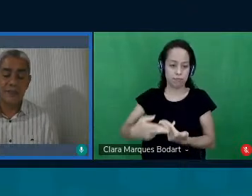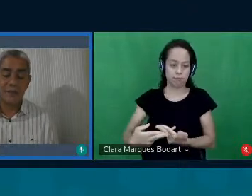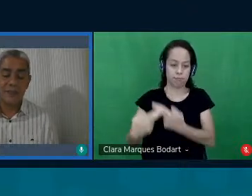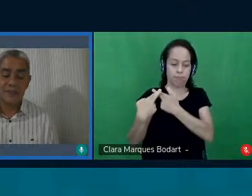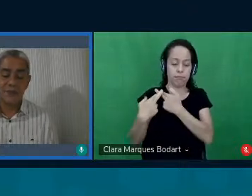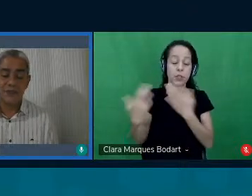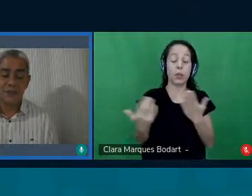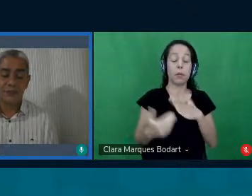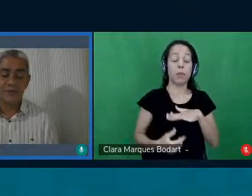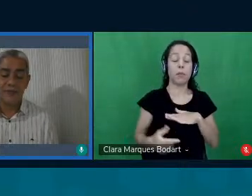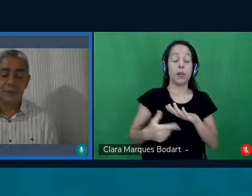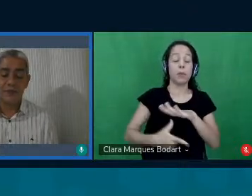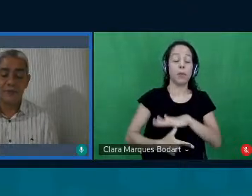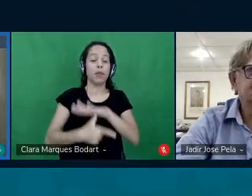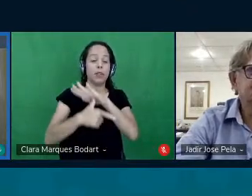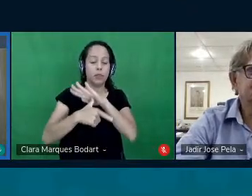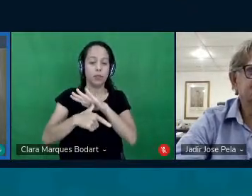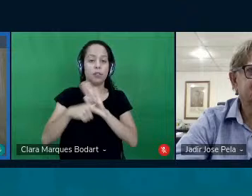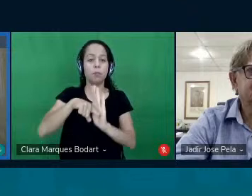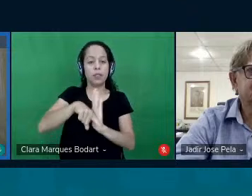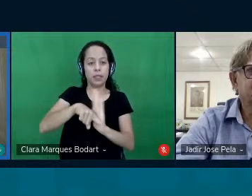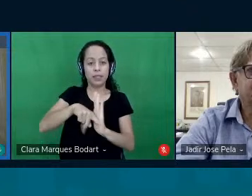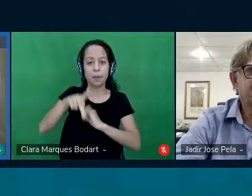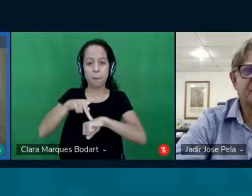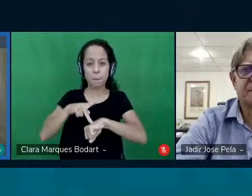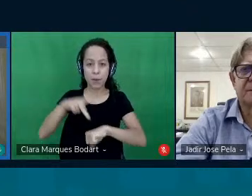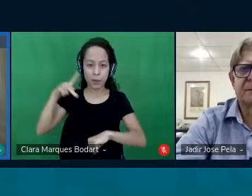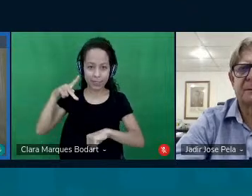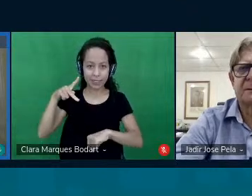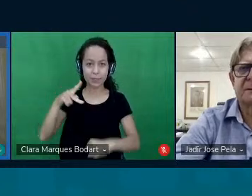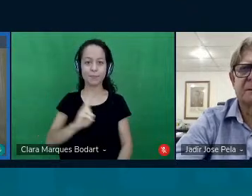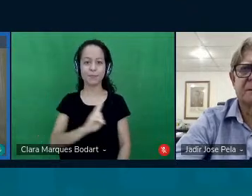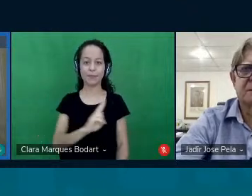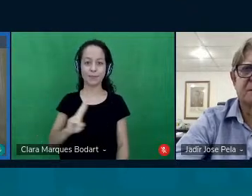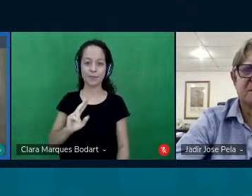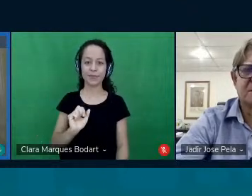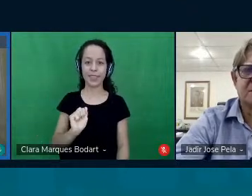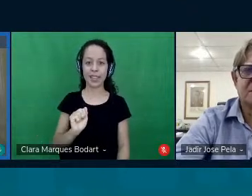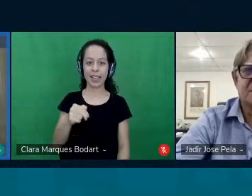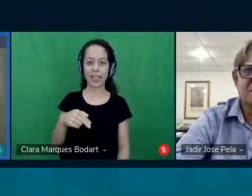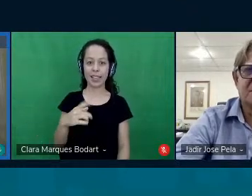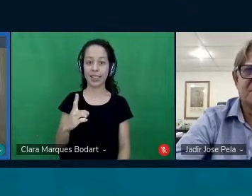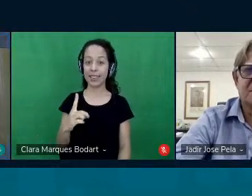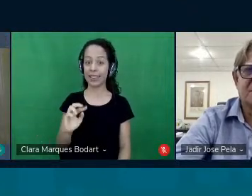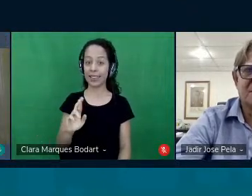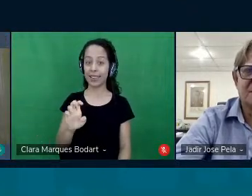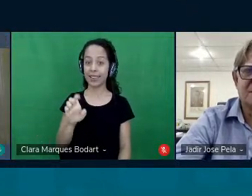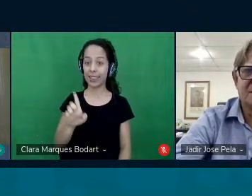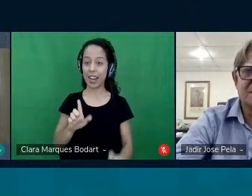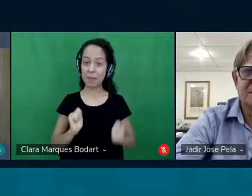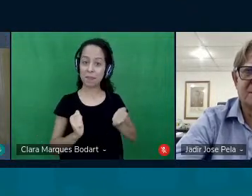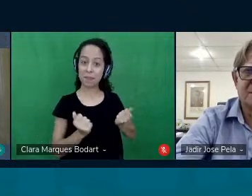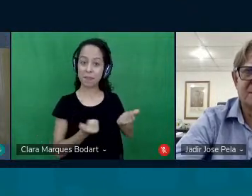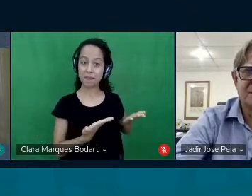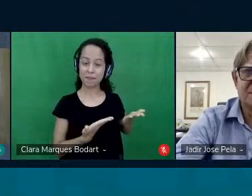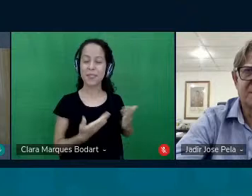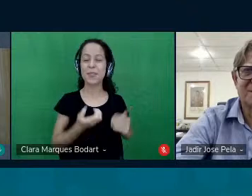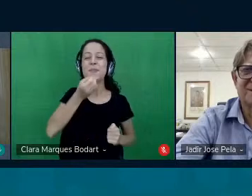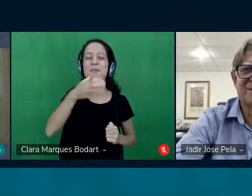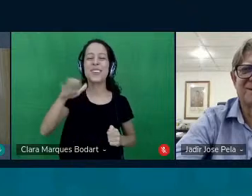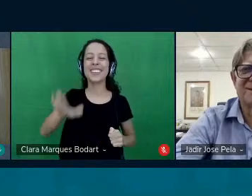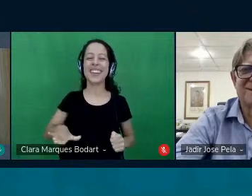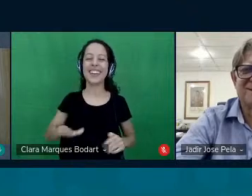e Pós-Graduação do Instituto Federal do Espírito Santo, professor André Romero da Silva. Boa tarde a